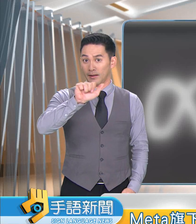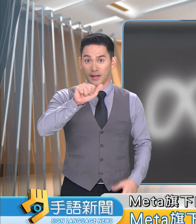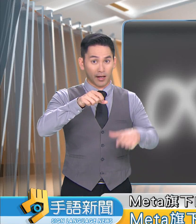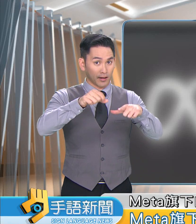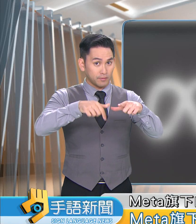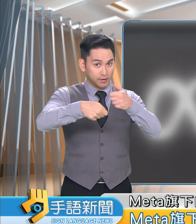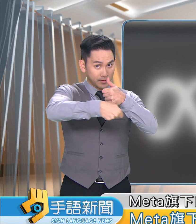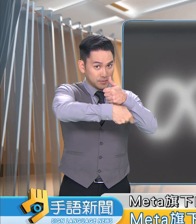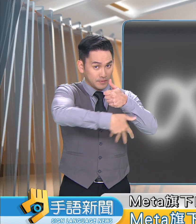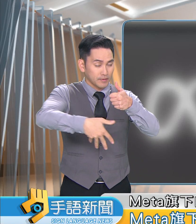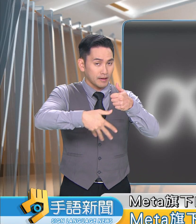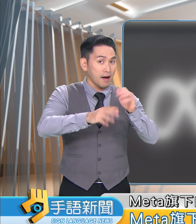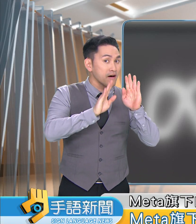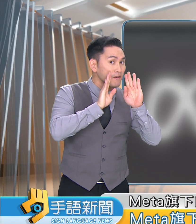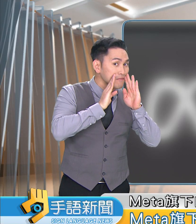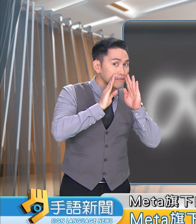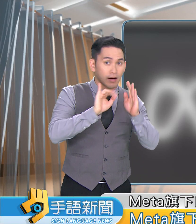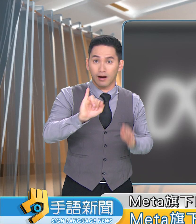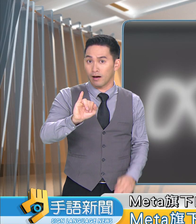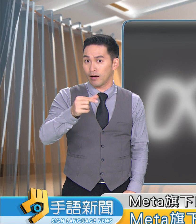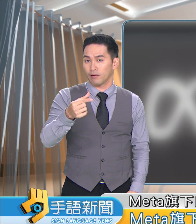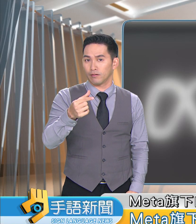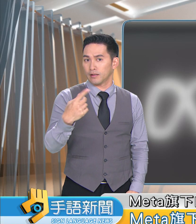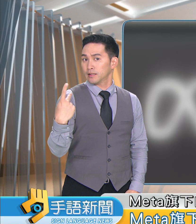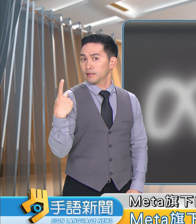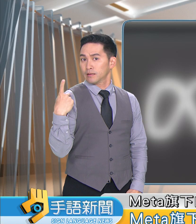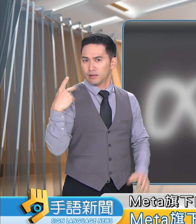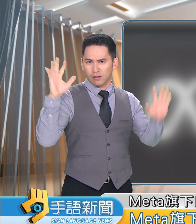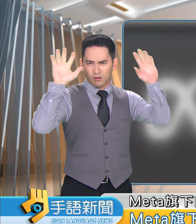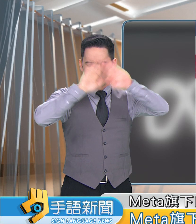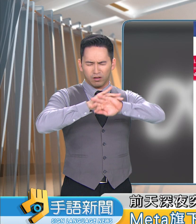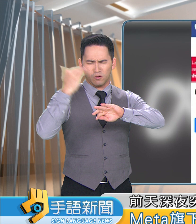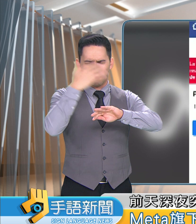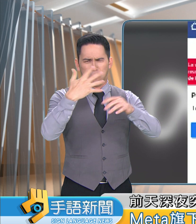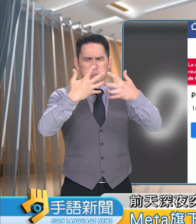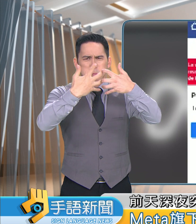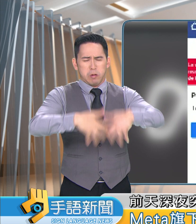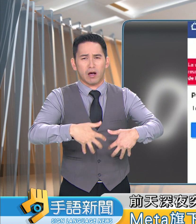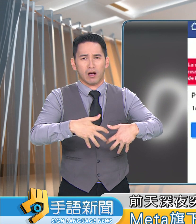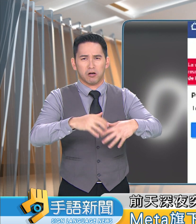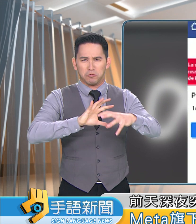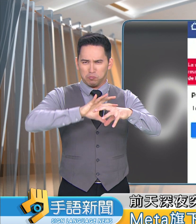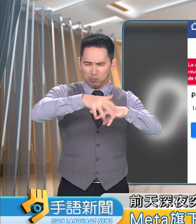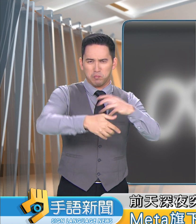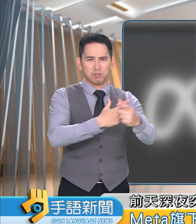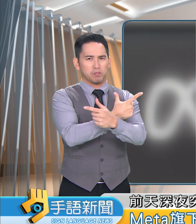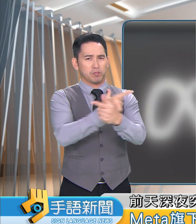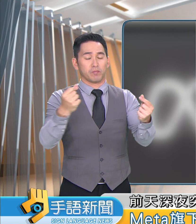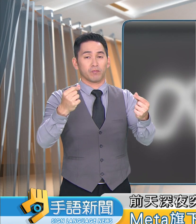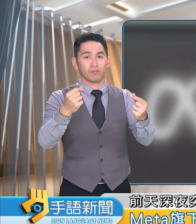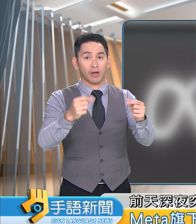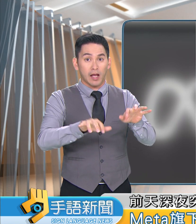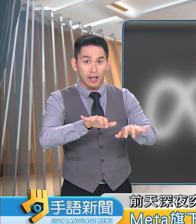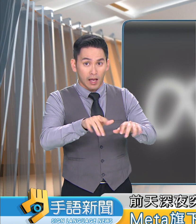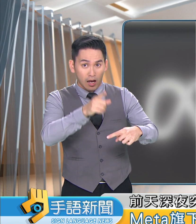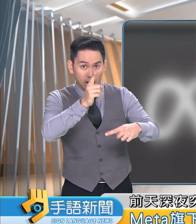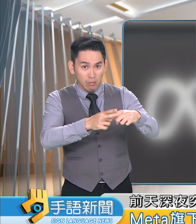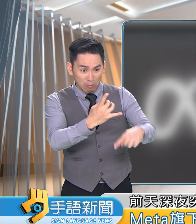Meta 旗下的脸书等相关平台，前天深夜突然无预警大宕机，影响